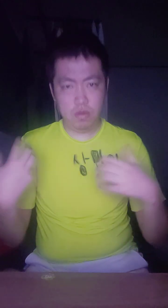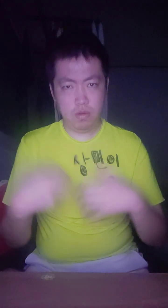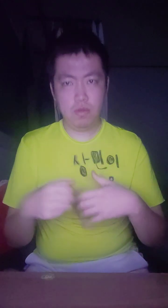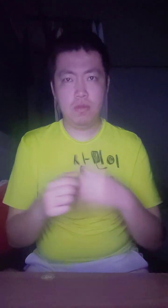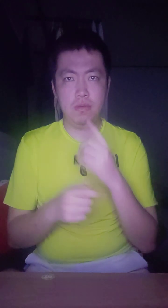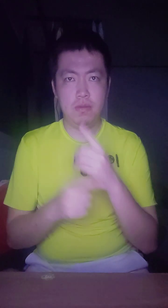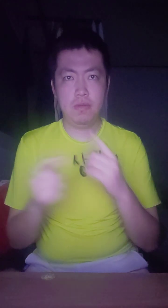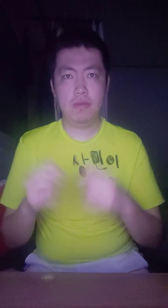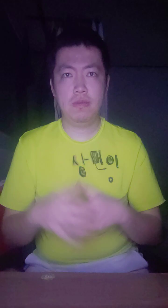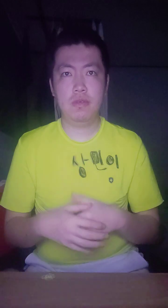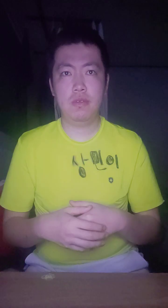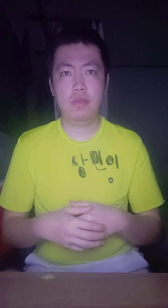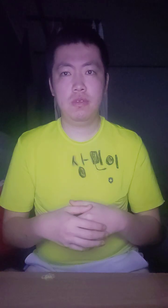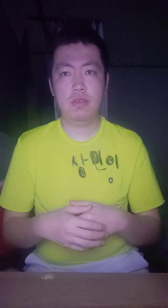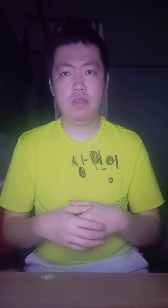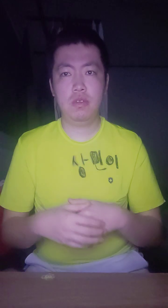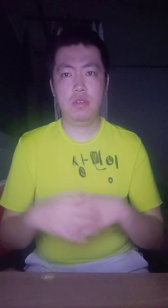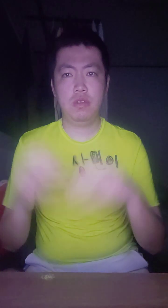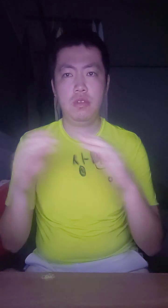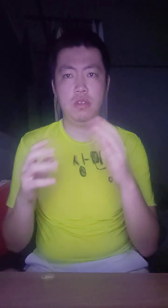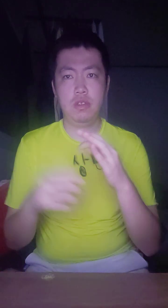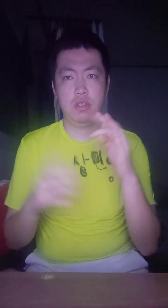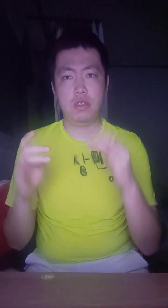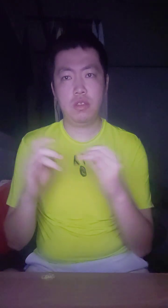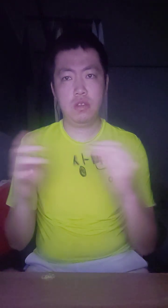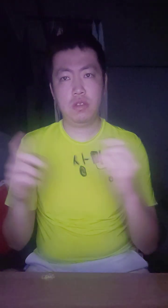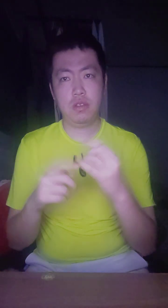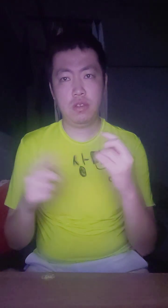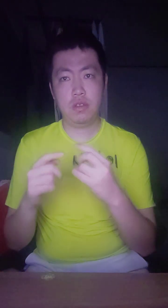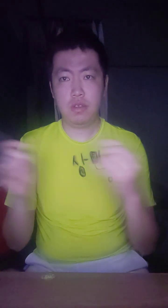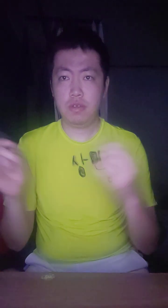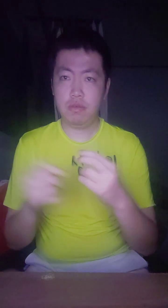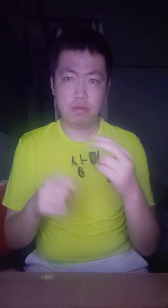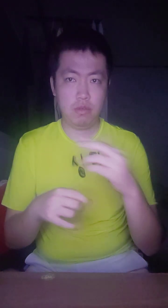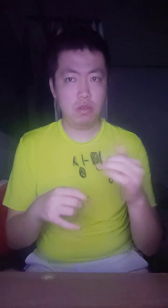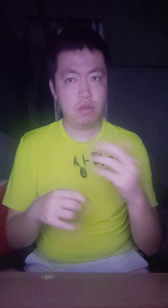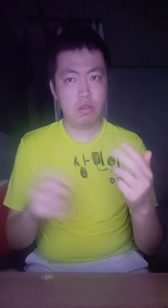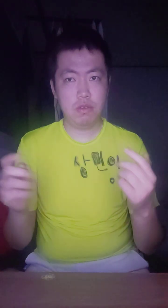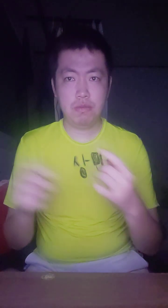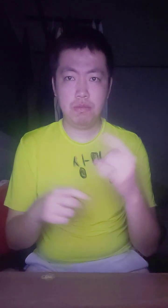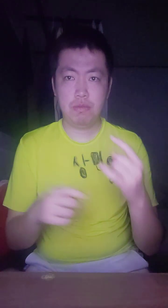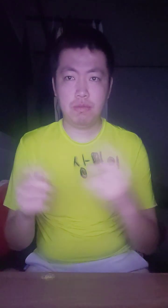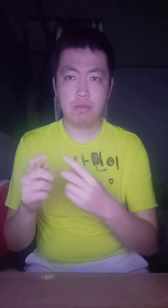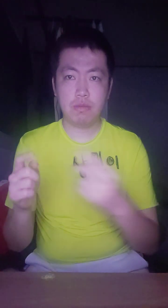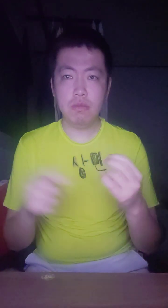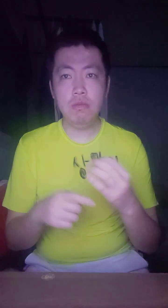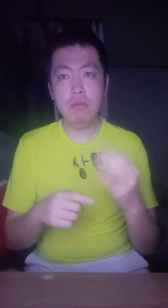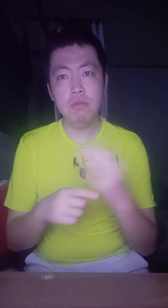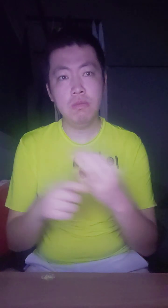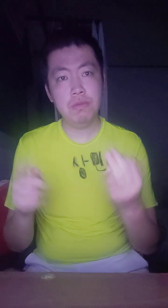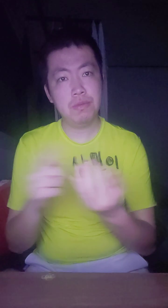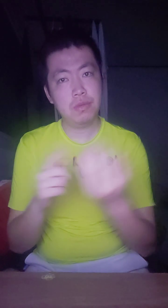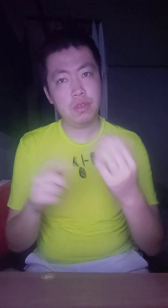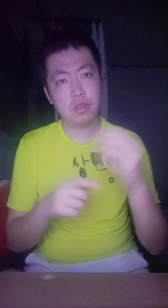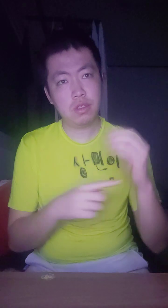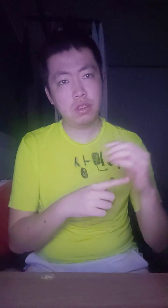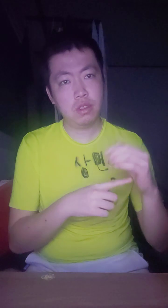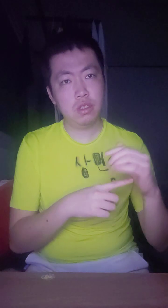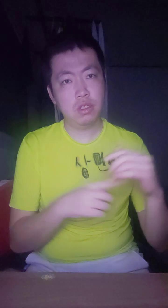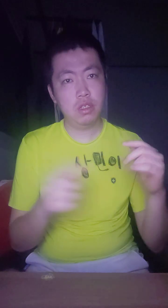있습니다. 6년이 지난 2018년 11월 25일 유 씨는 금강 하구의 한 공터, 자신의